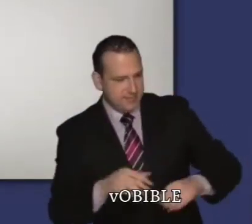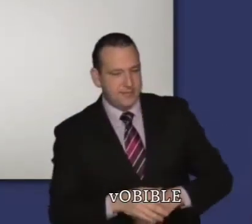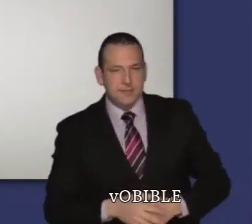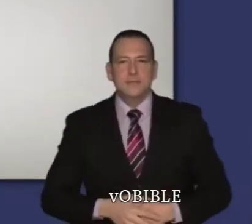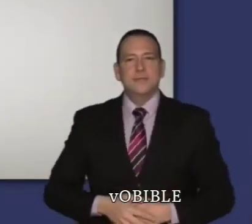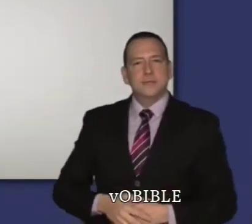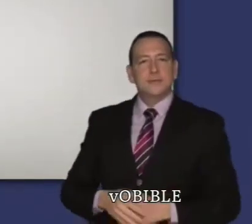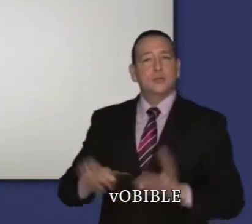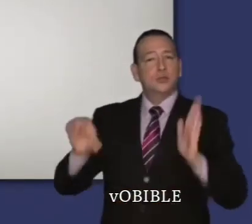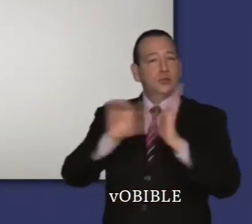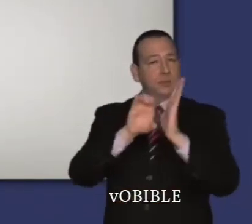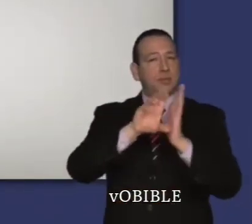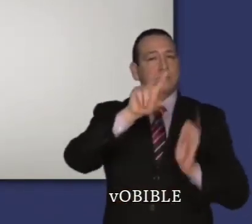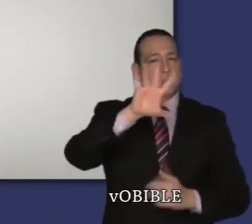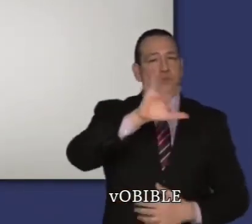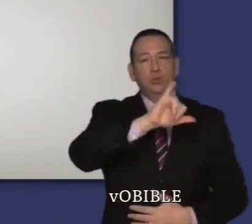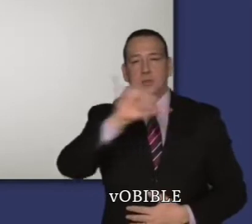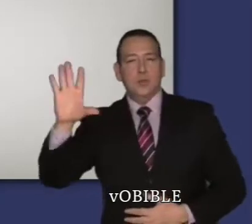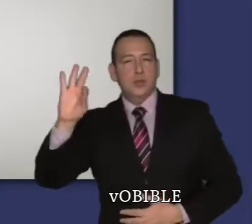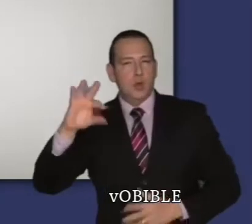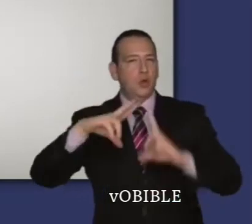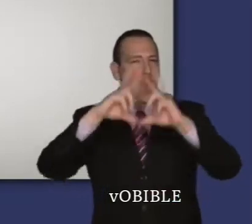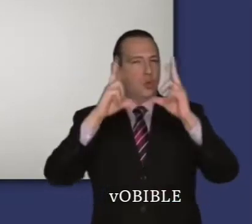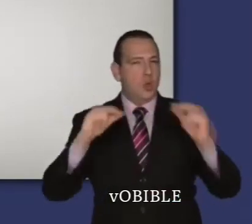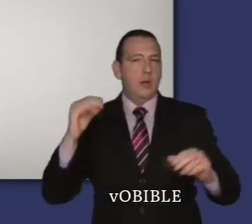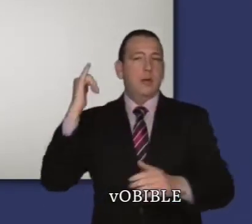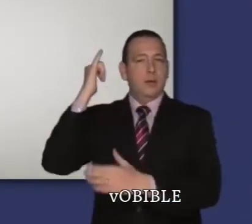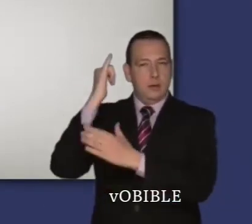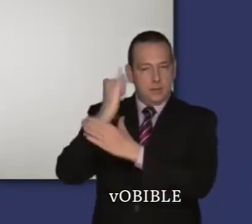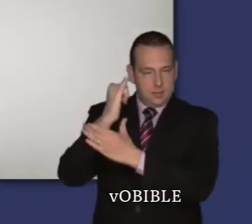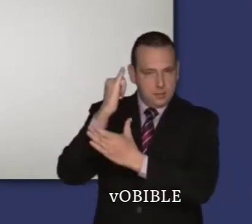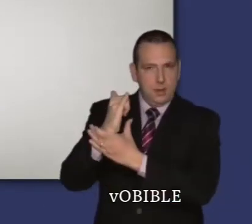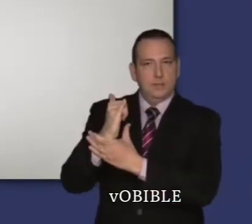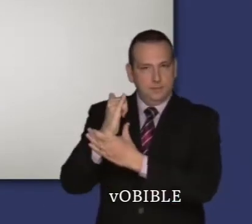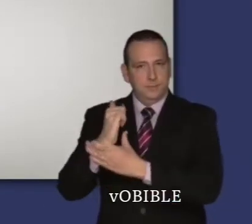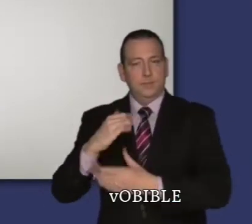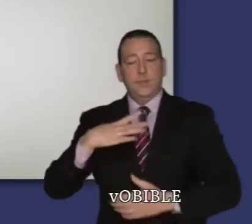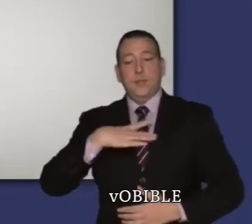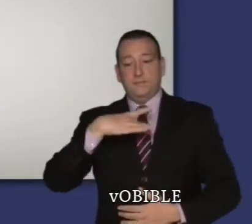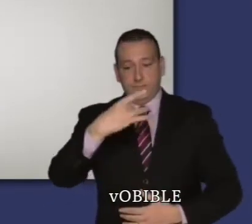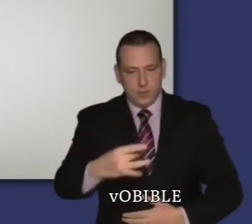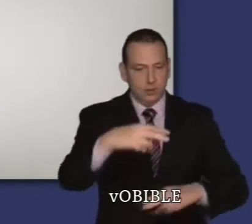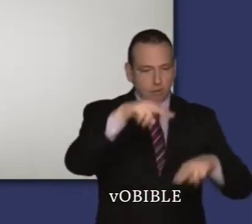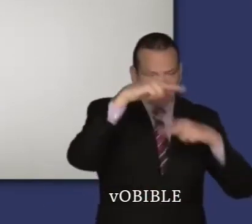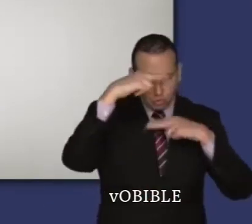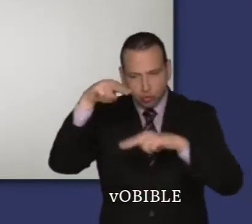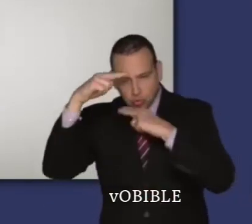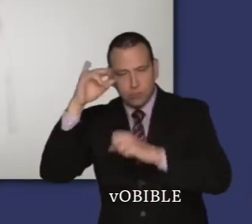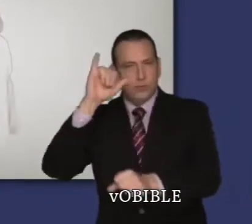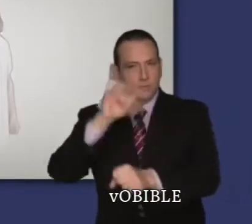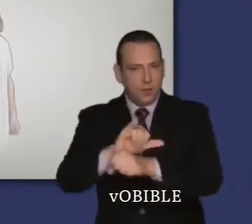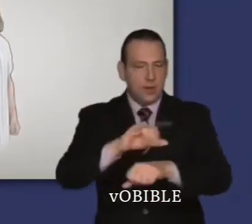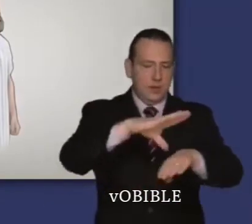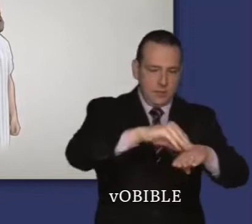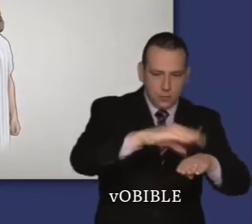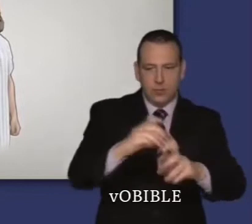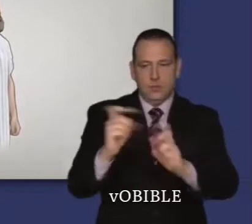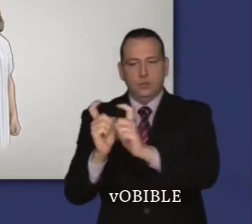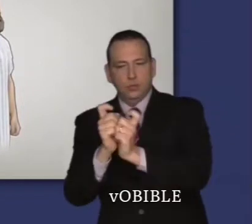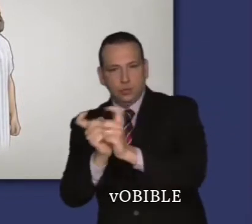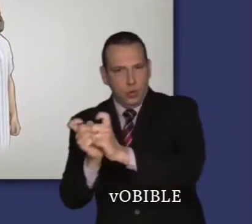Les chapitres 24 à 50 sont consacrés essentiellement à Isaac, à ses fils jumeaux Jacob